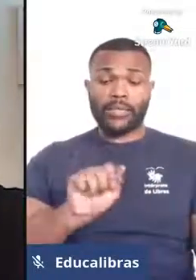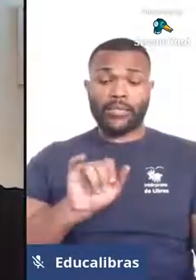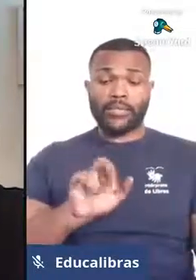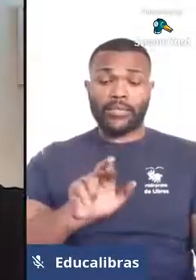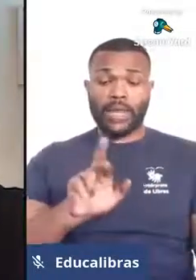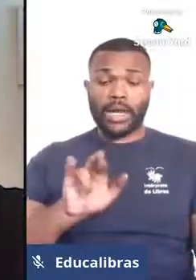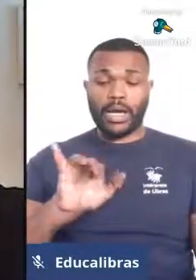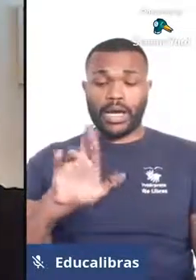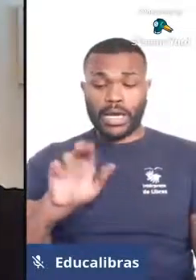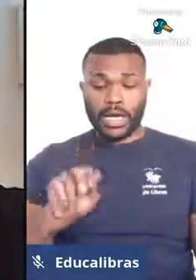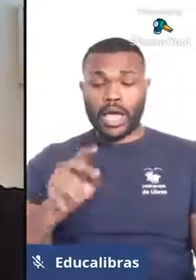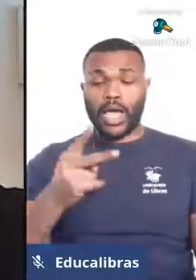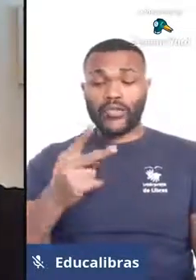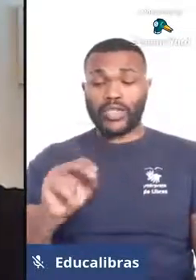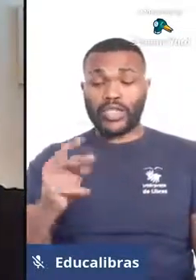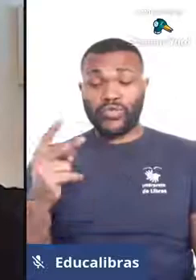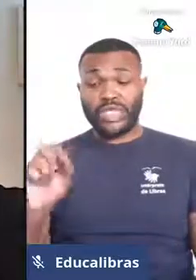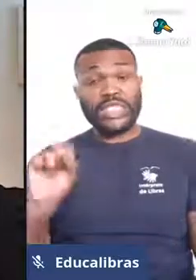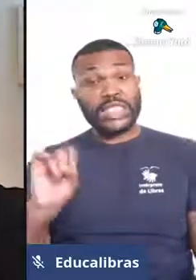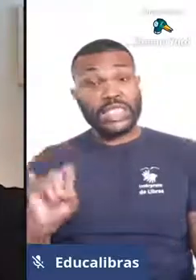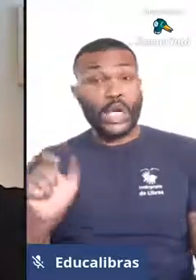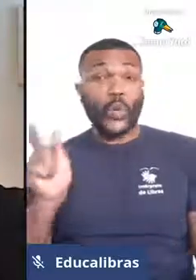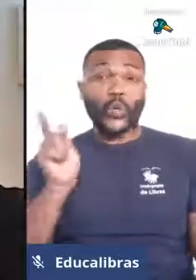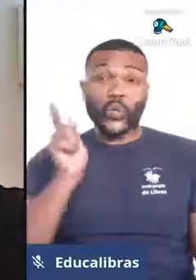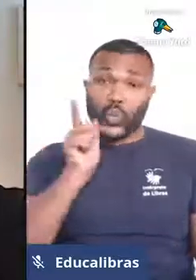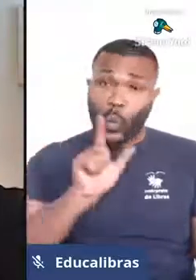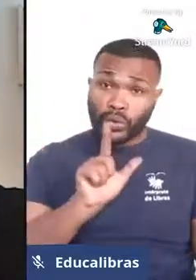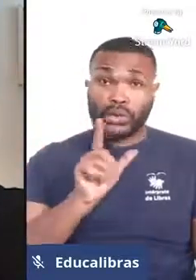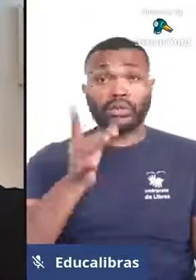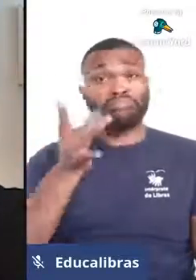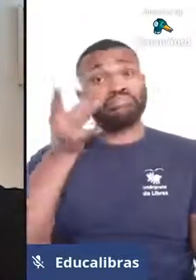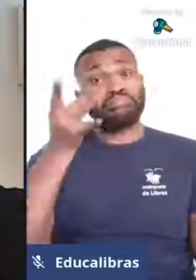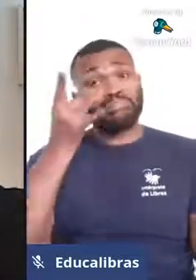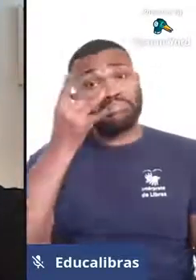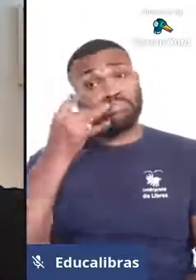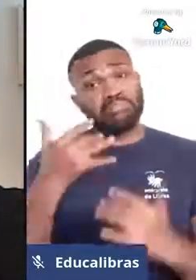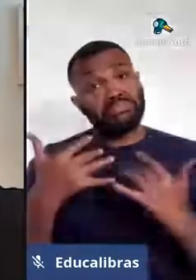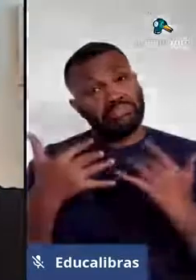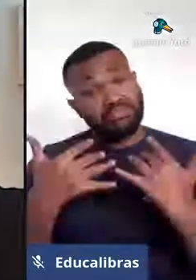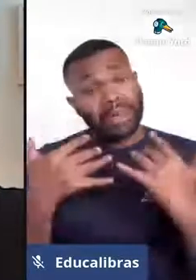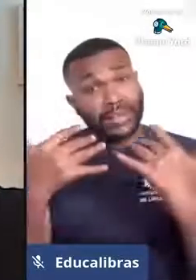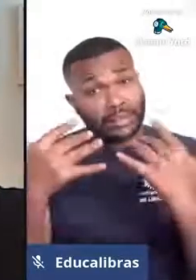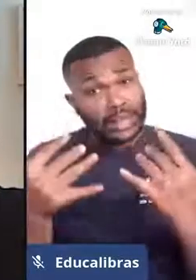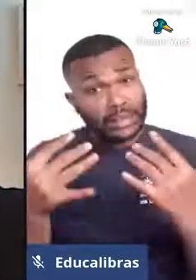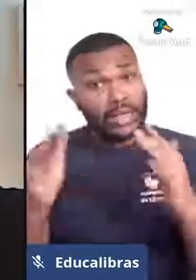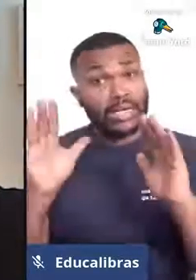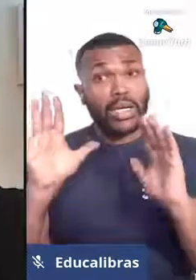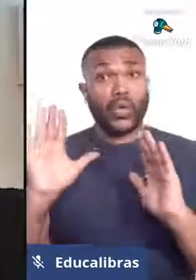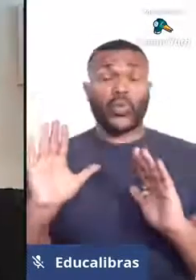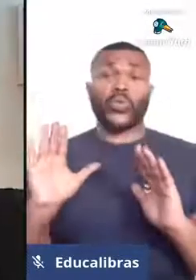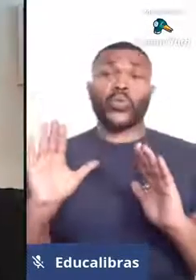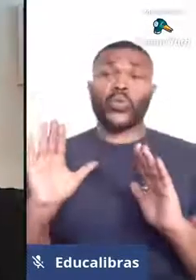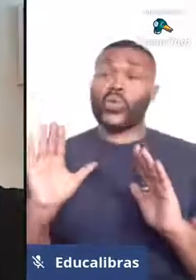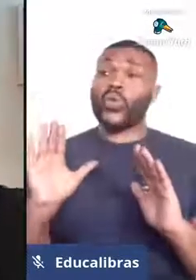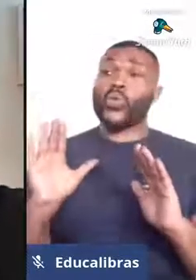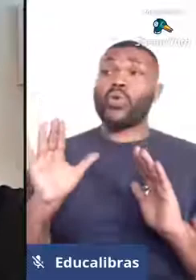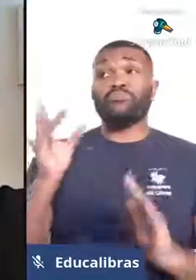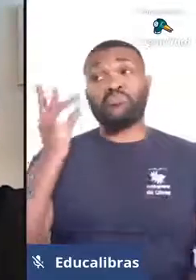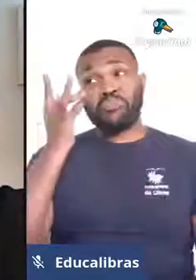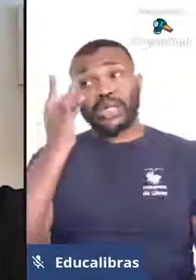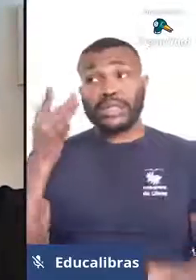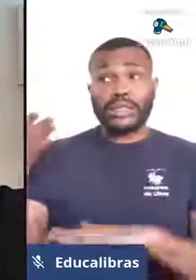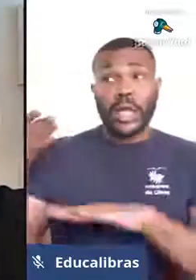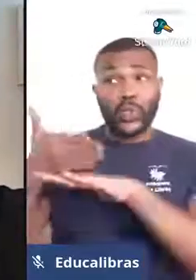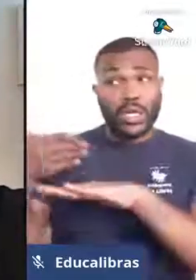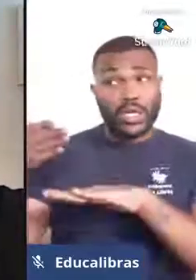presencial, se a gente conseguir fazer, pelo menos em parte, o Sem Barreiras de forma presencial,